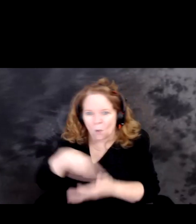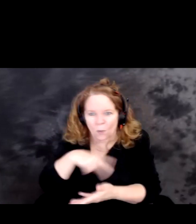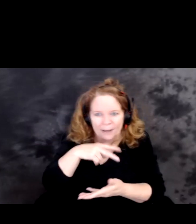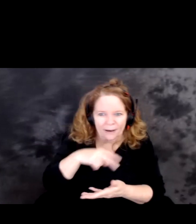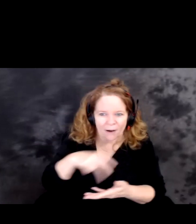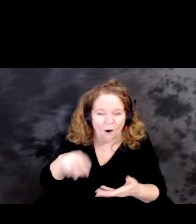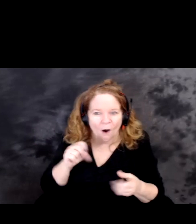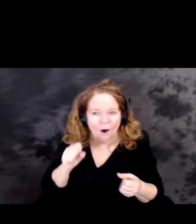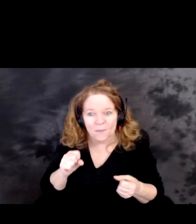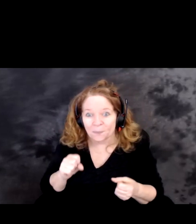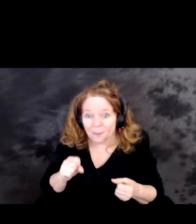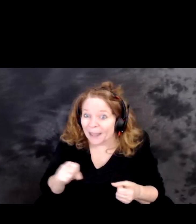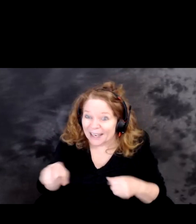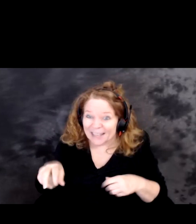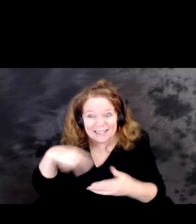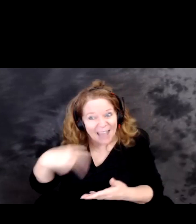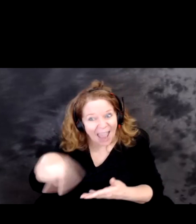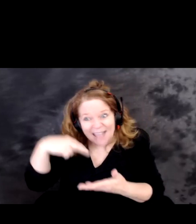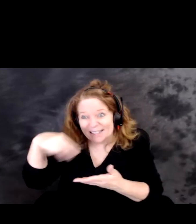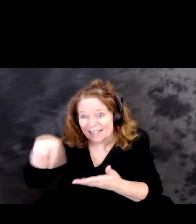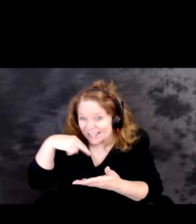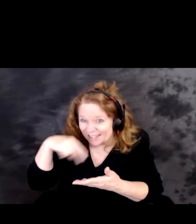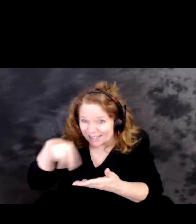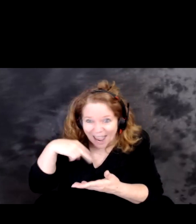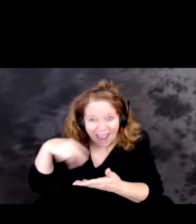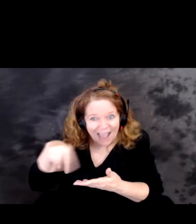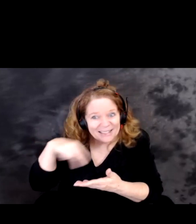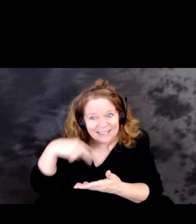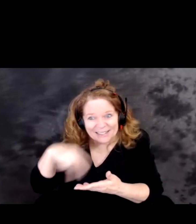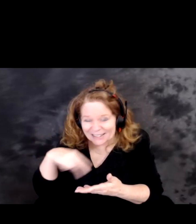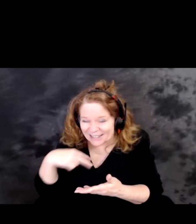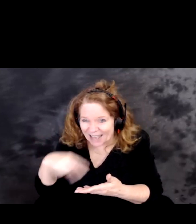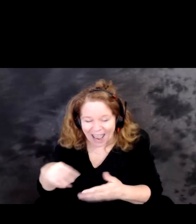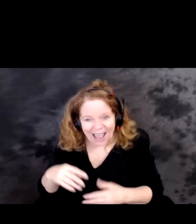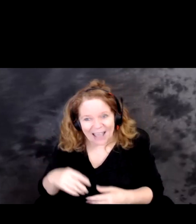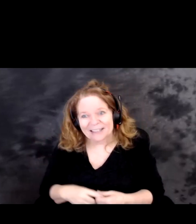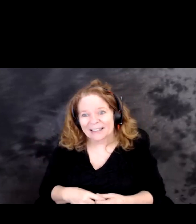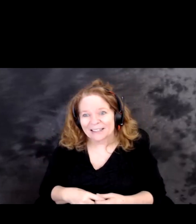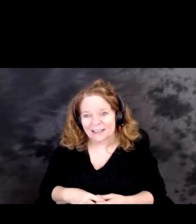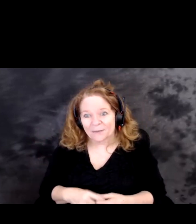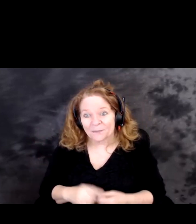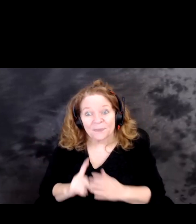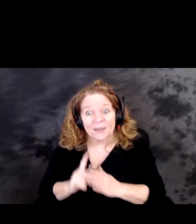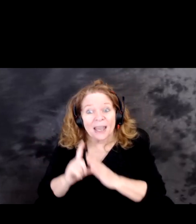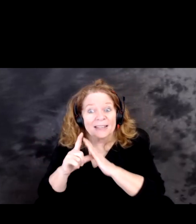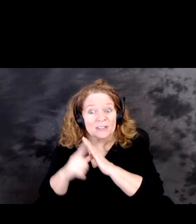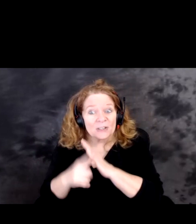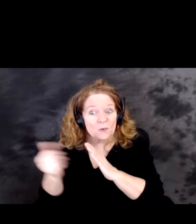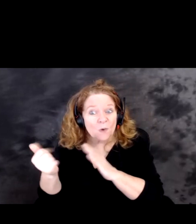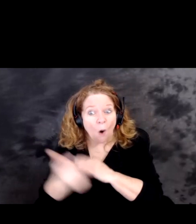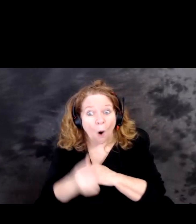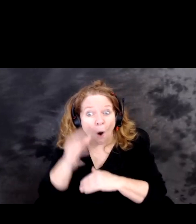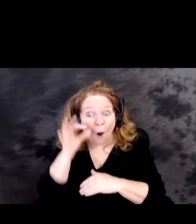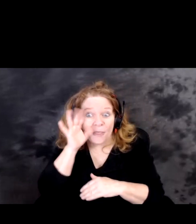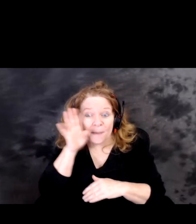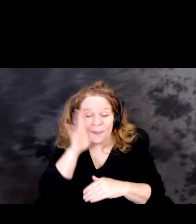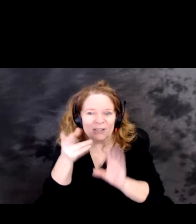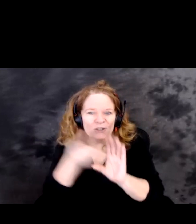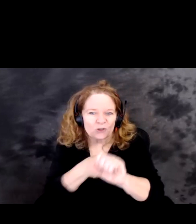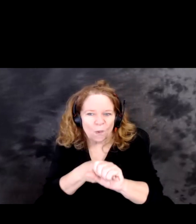meneándose. Y bailó, y bailó. Y pronto todas las abejas